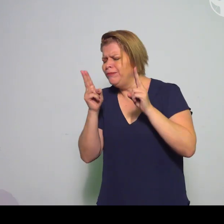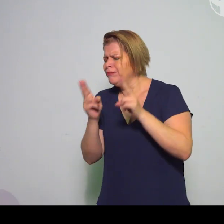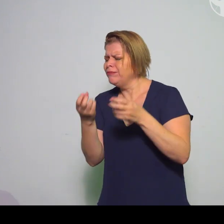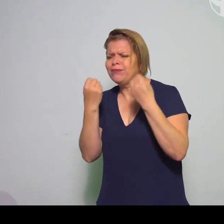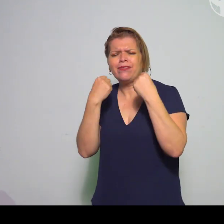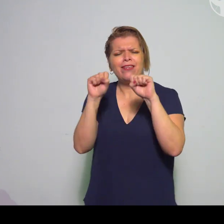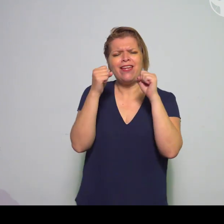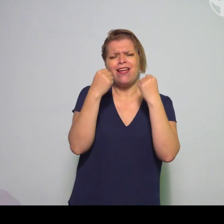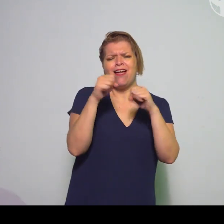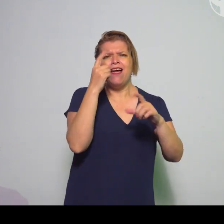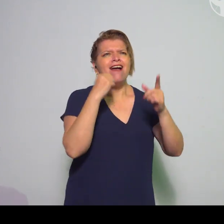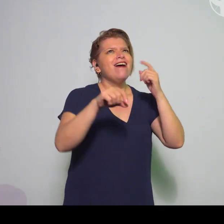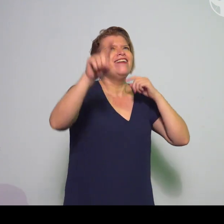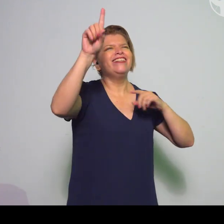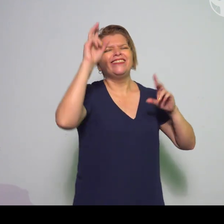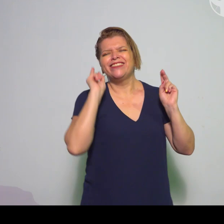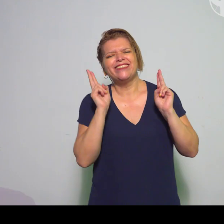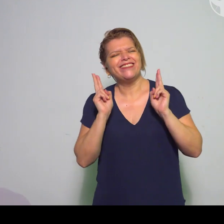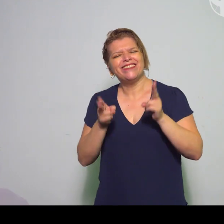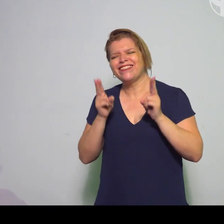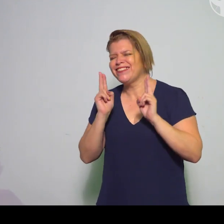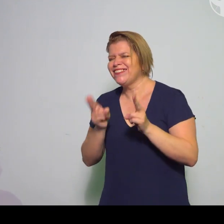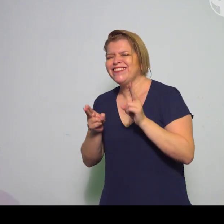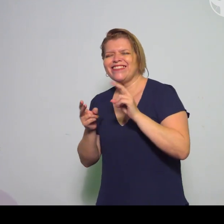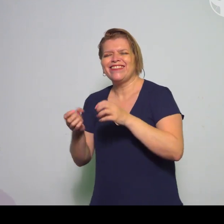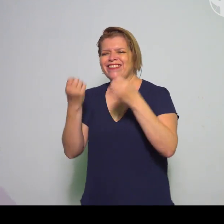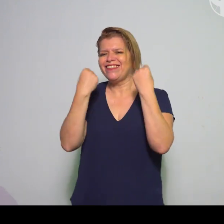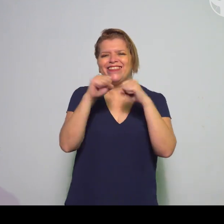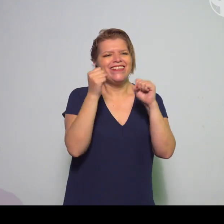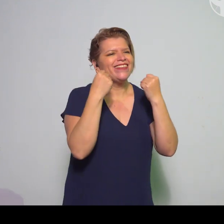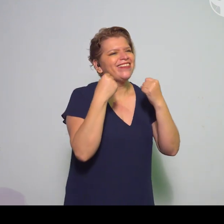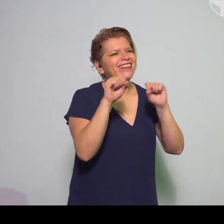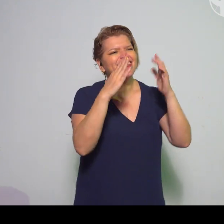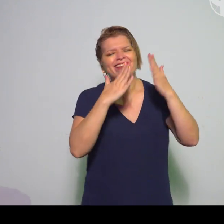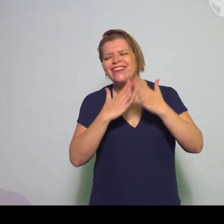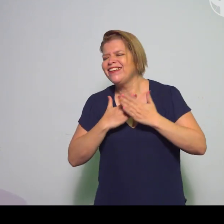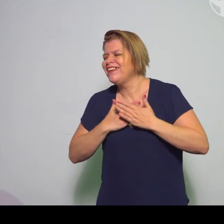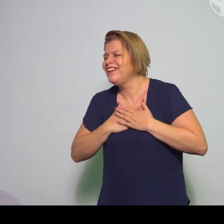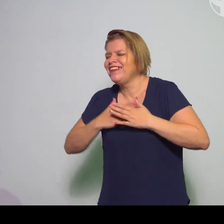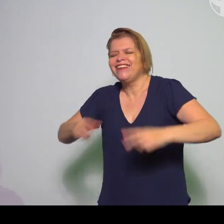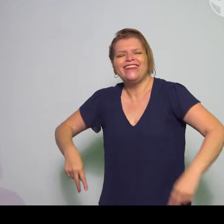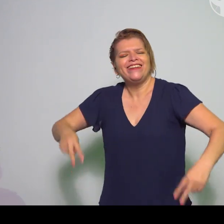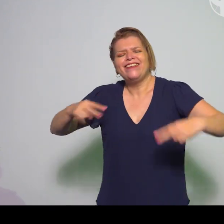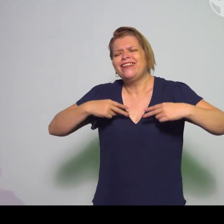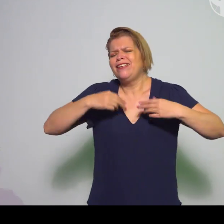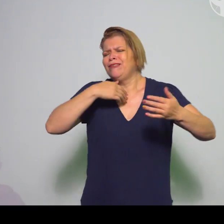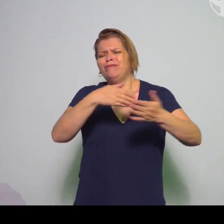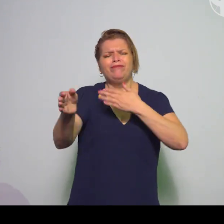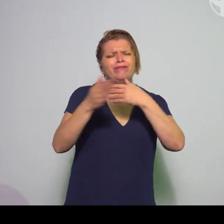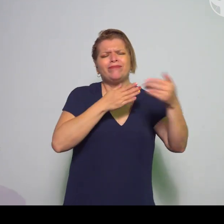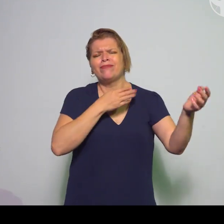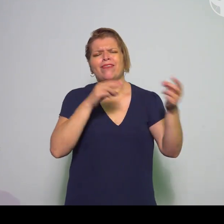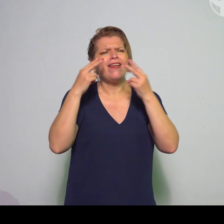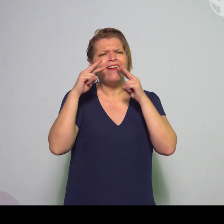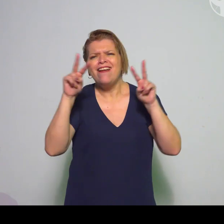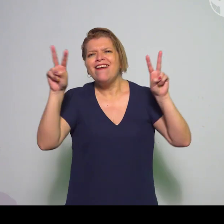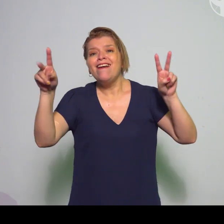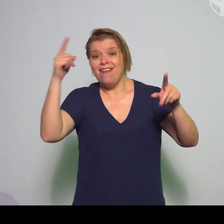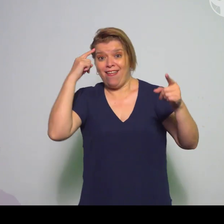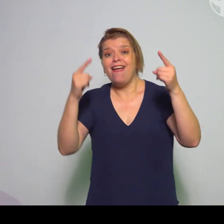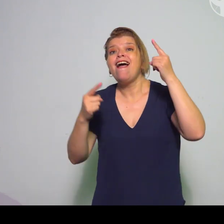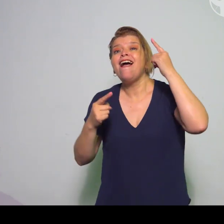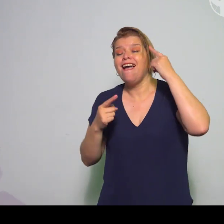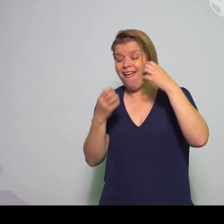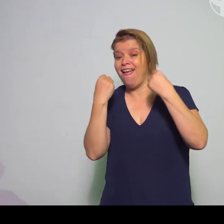estás obrando. Siempre estás obrando. Aunque no vea, tú